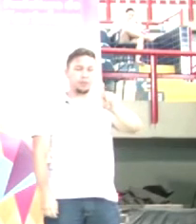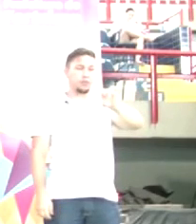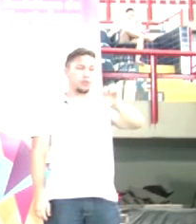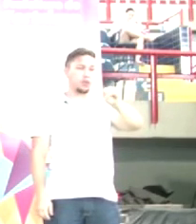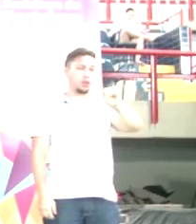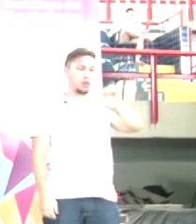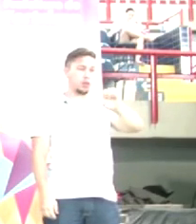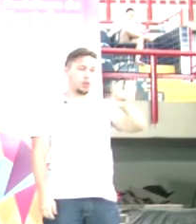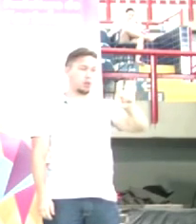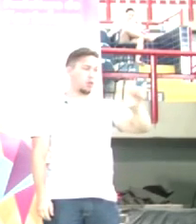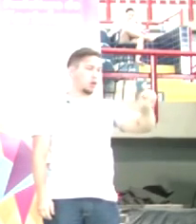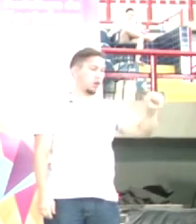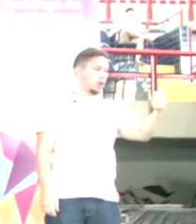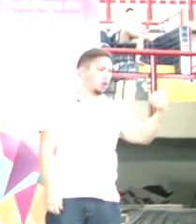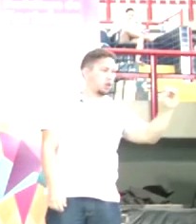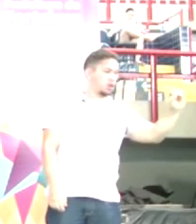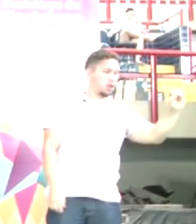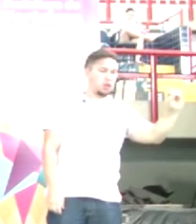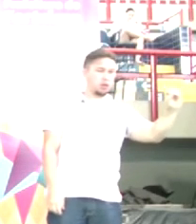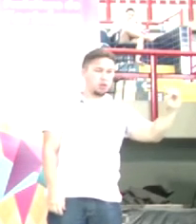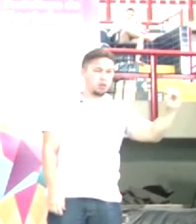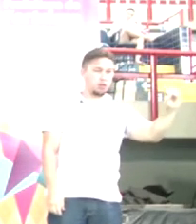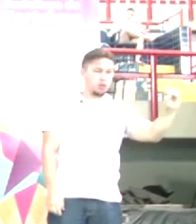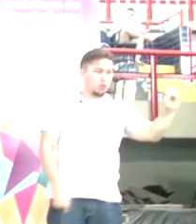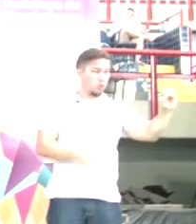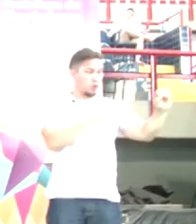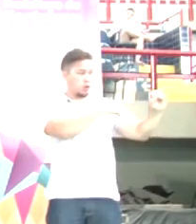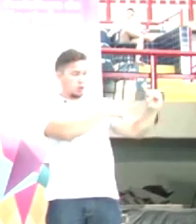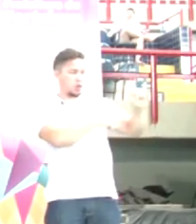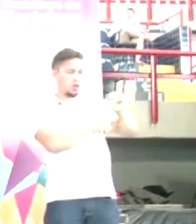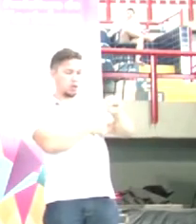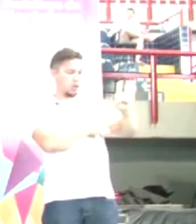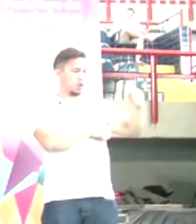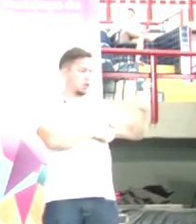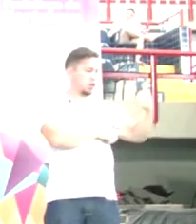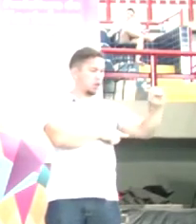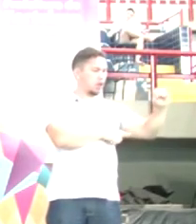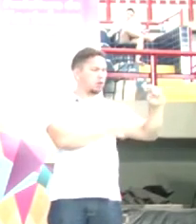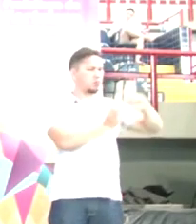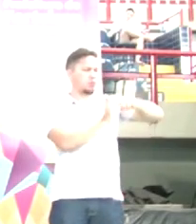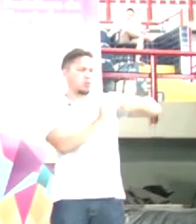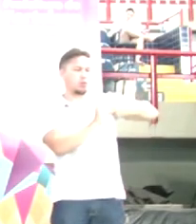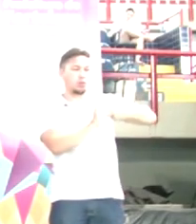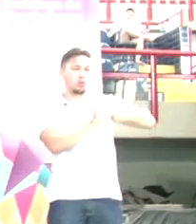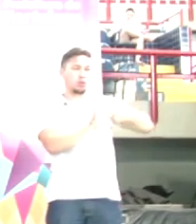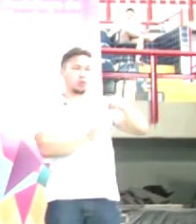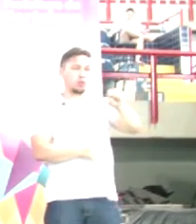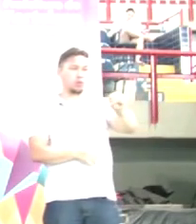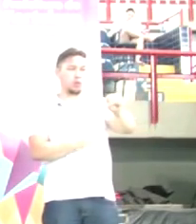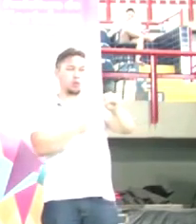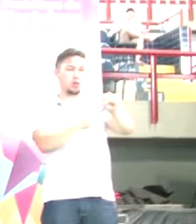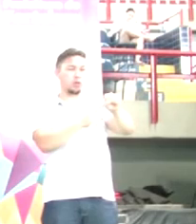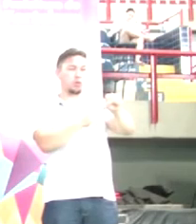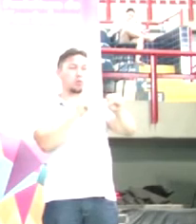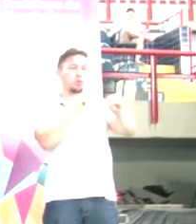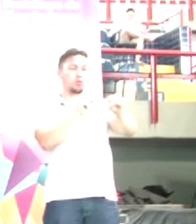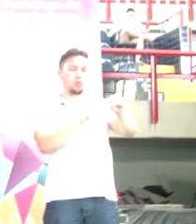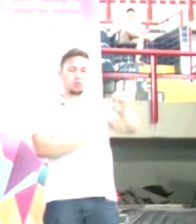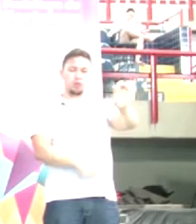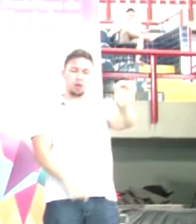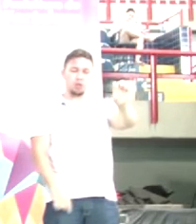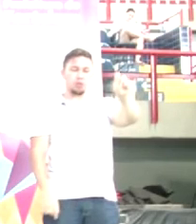S10. Titi, quando eu tenho assim, ó, diesel S10, isso quer dizer o quê? O S se refere